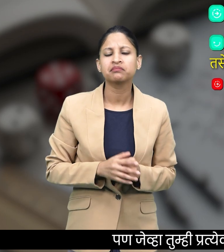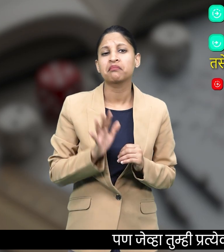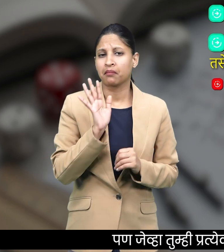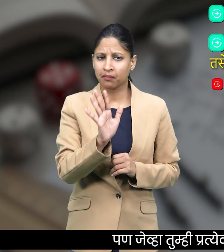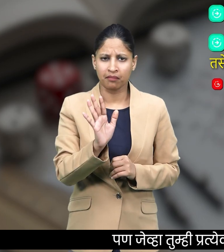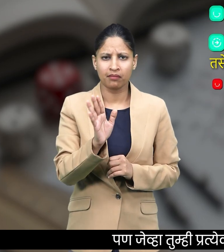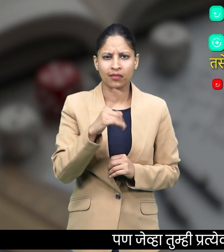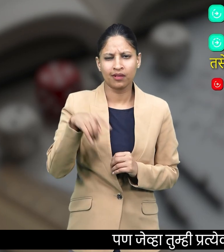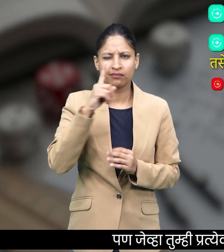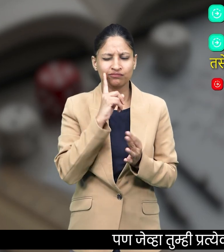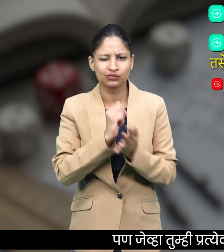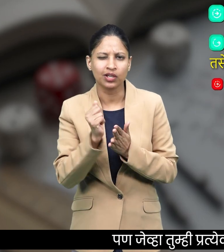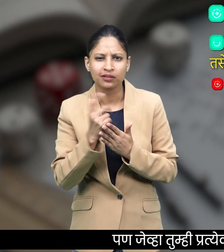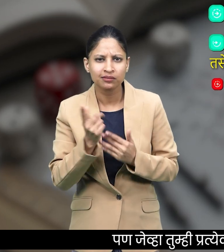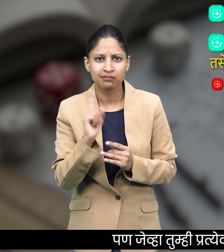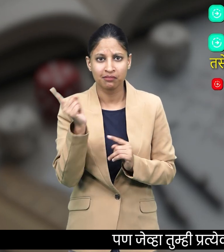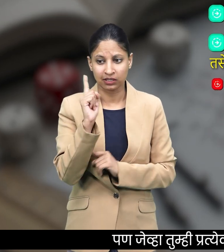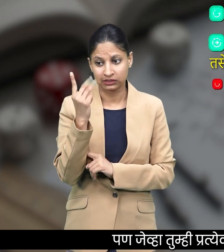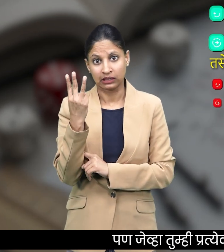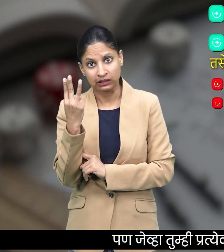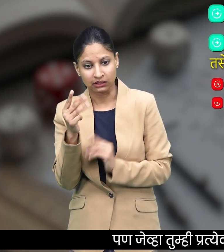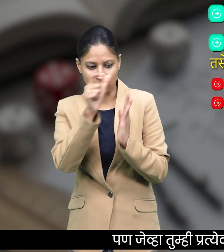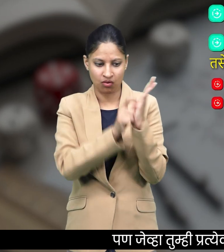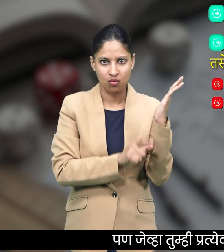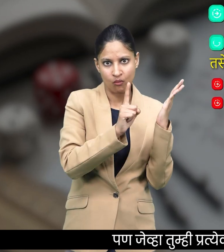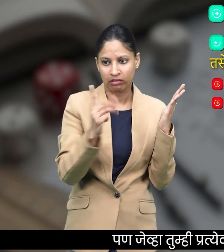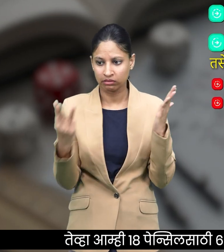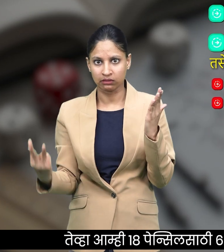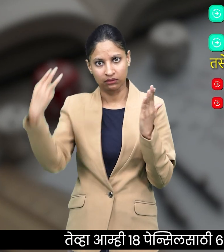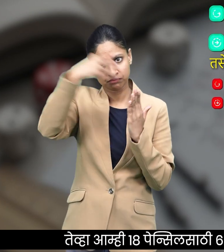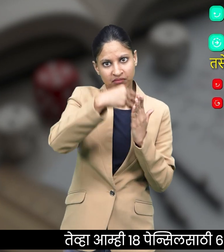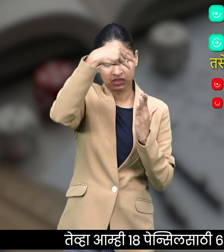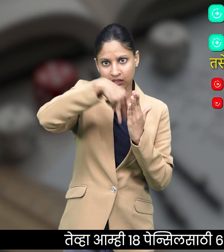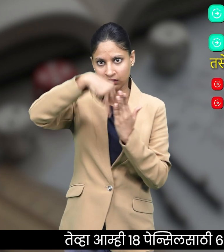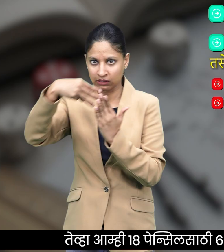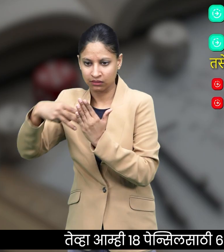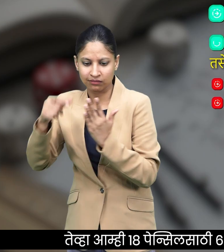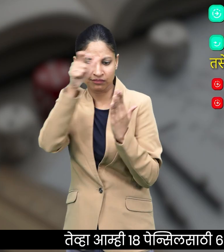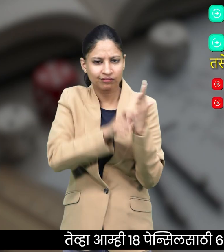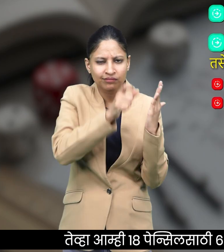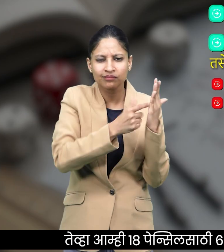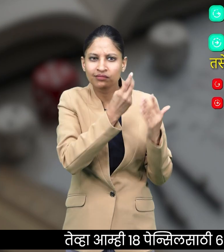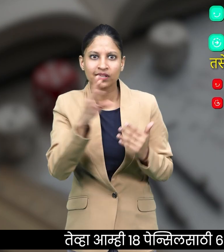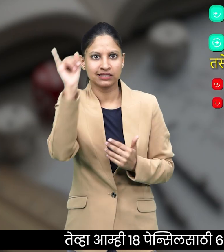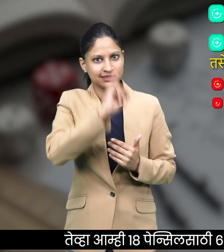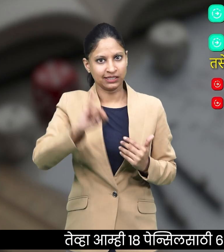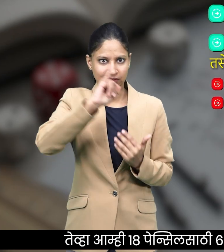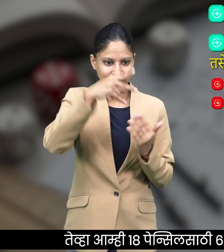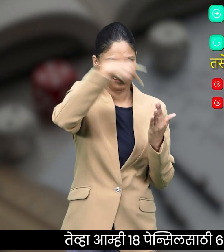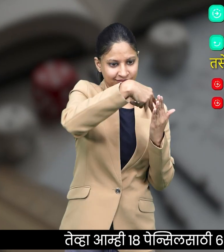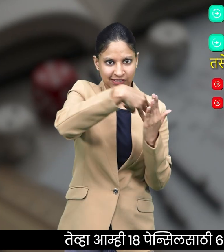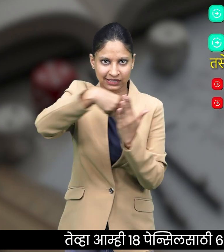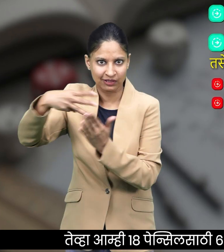पण जेव्हा तुम्ही प्रत्येक बॉक्समध्ये 3 पेन्सिल वापरून पाहता, तेव्हा आम्ही 18 पेन्सिलसाठी 6 पेट्या